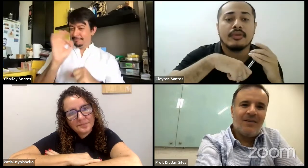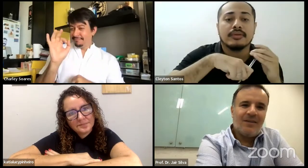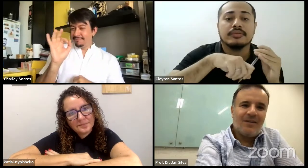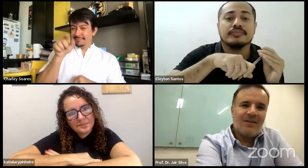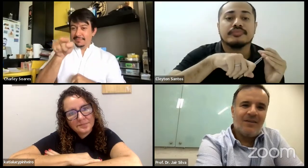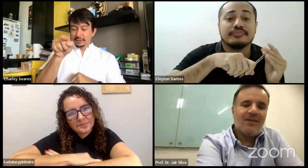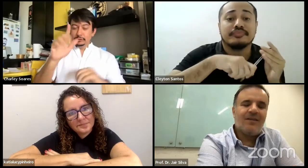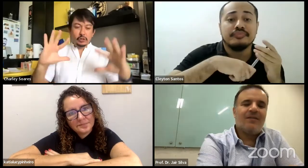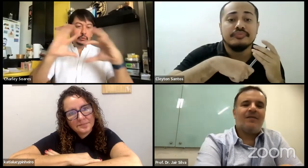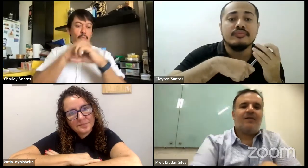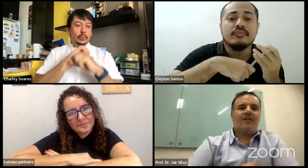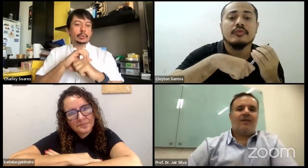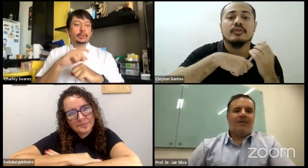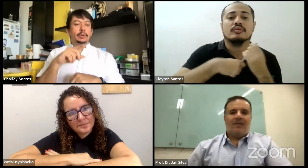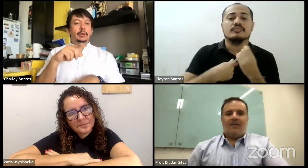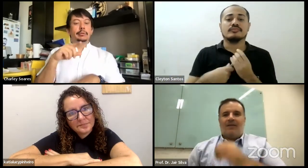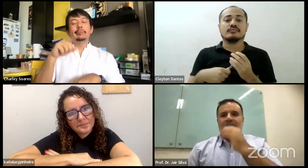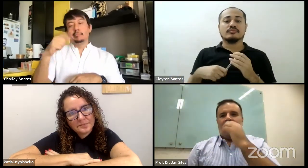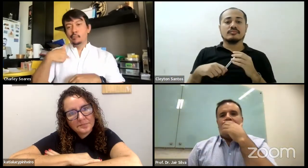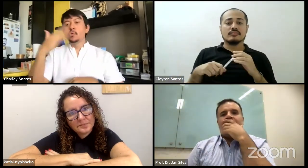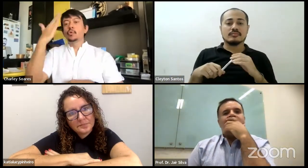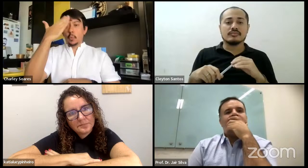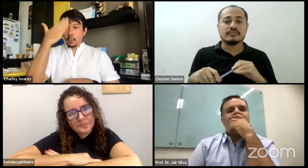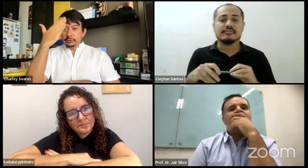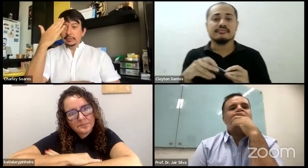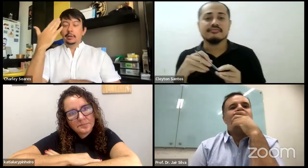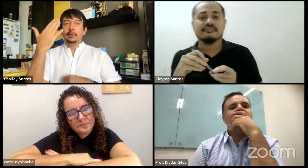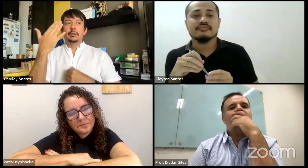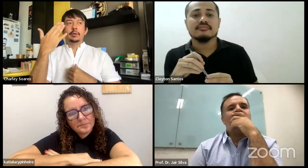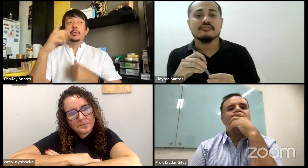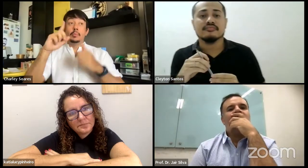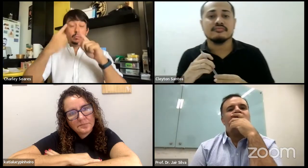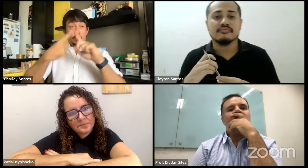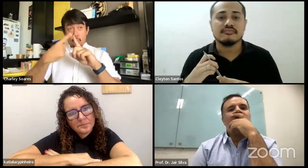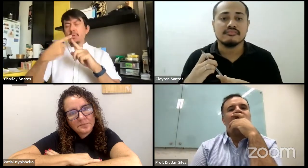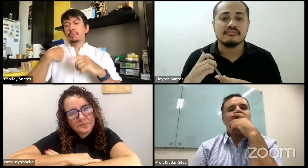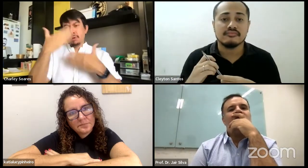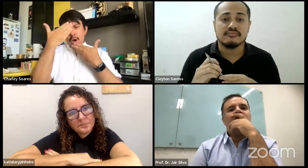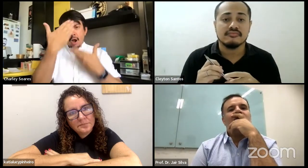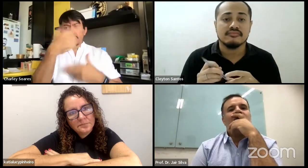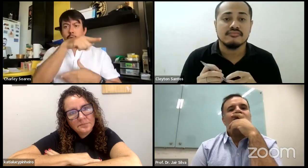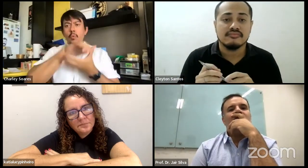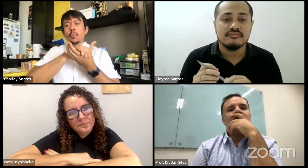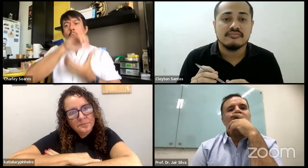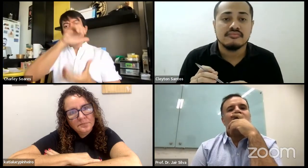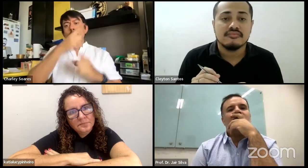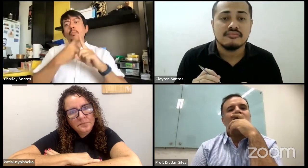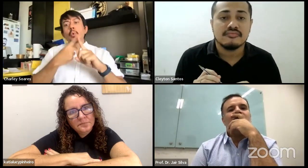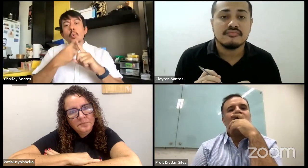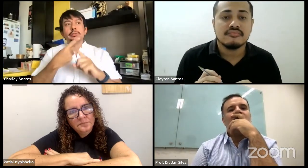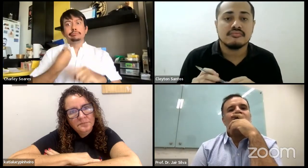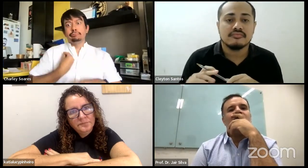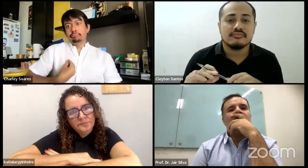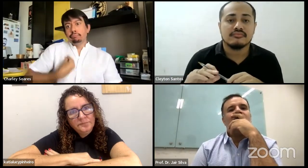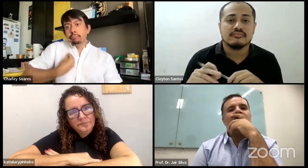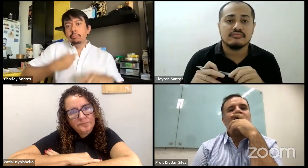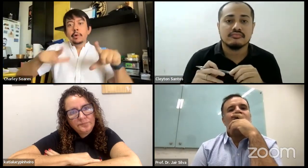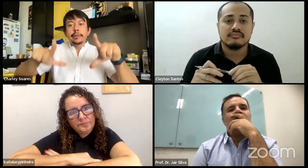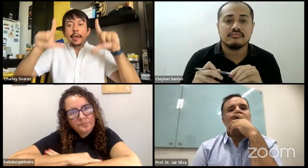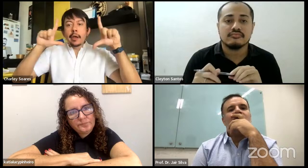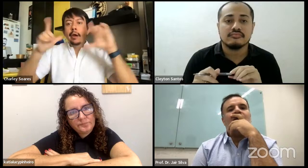Então, Cleiton, em resumo, eu compreendo, e